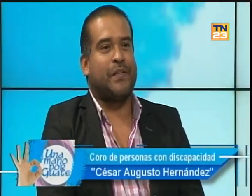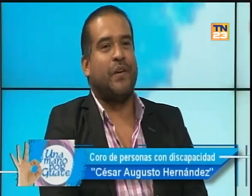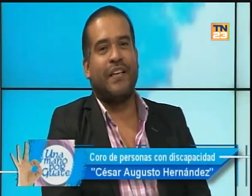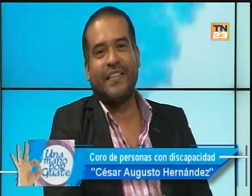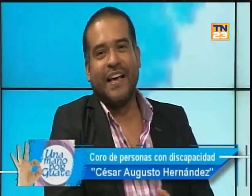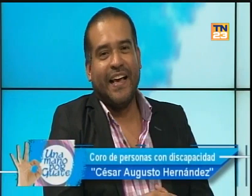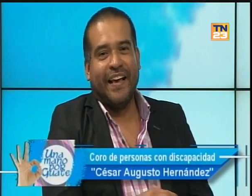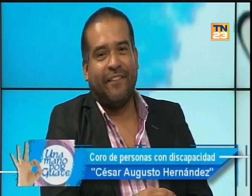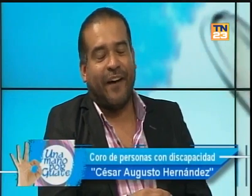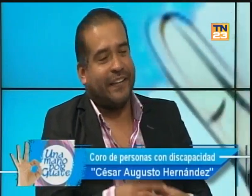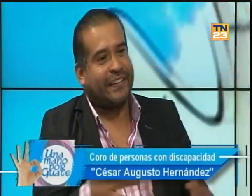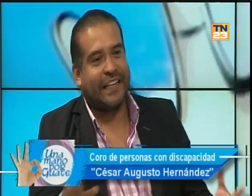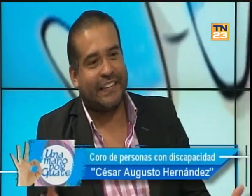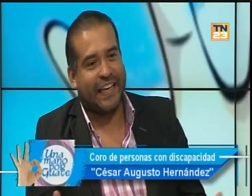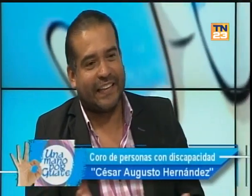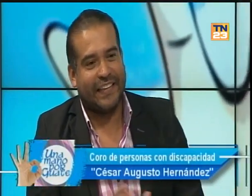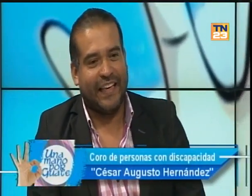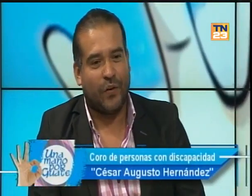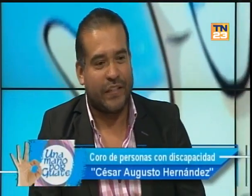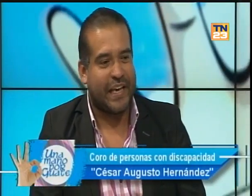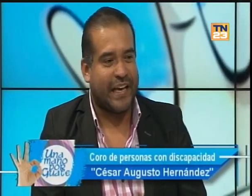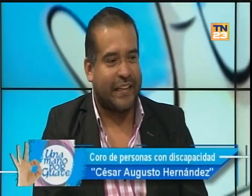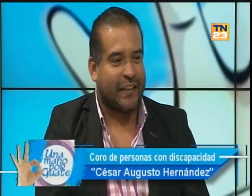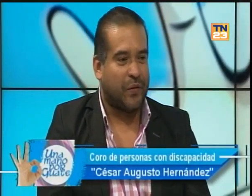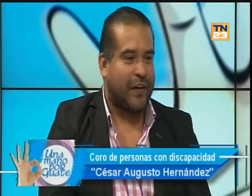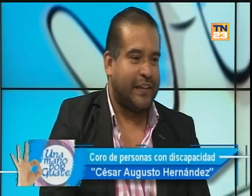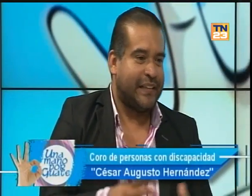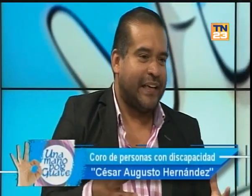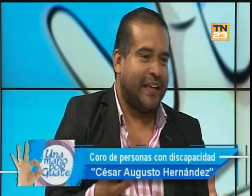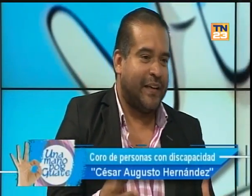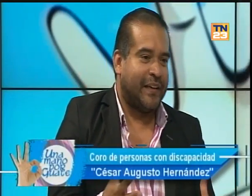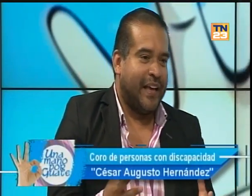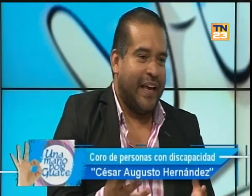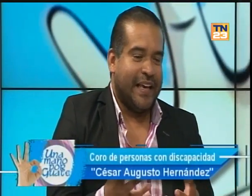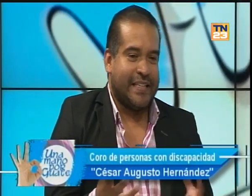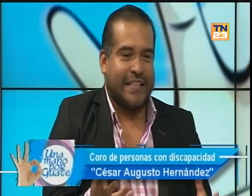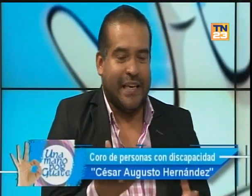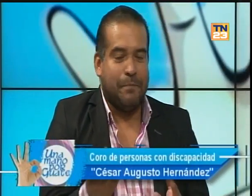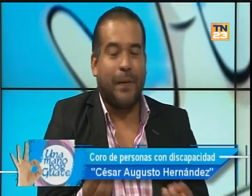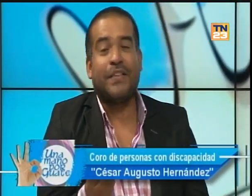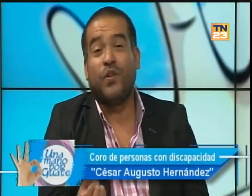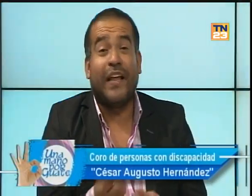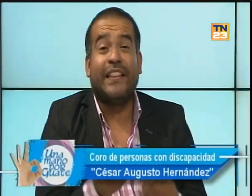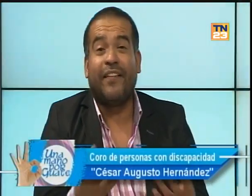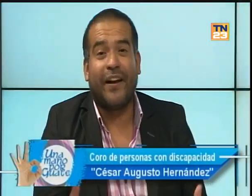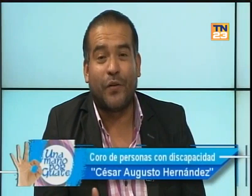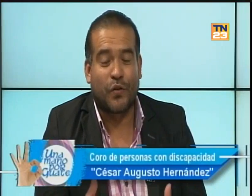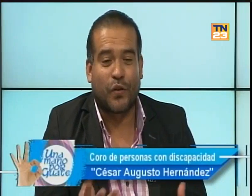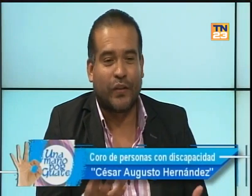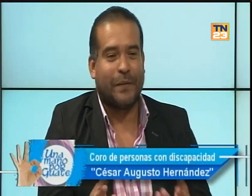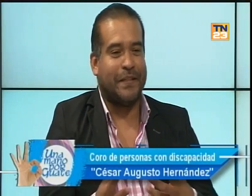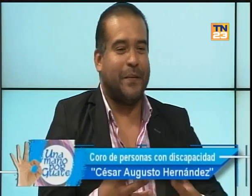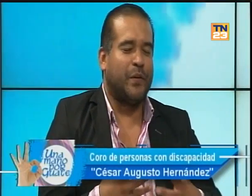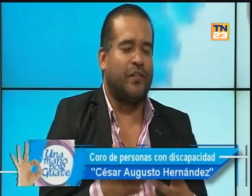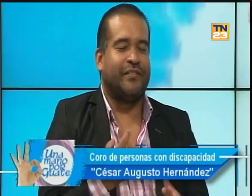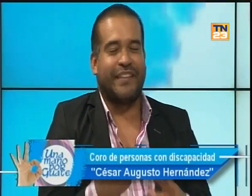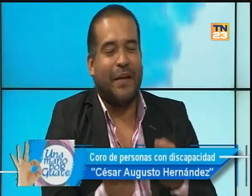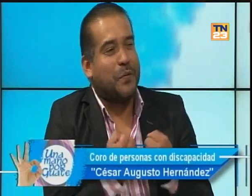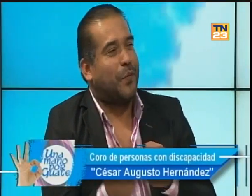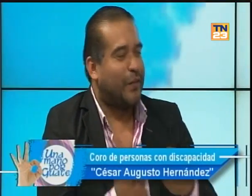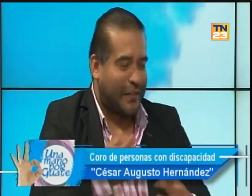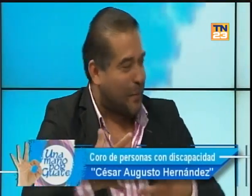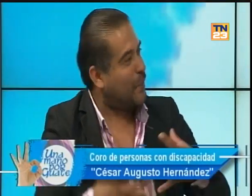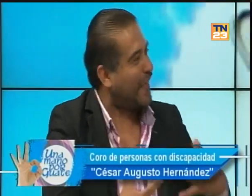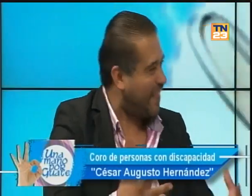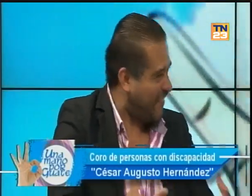son personas fantásticas. Y yo decía en el teatro, ¿va? Es impresionante verlos. Nosotros al principio